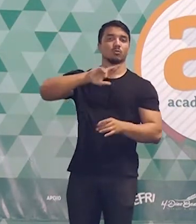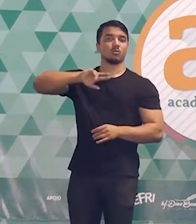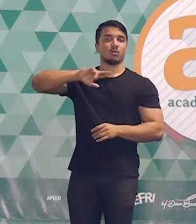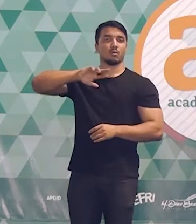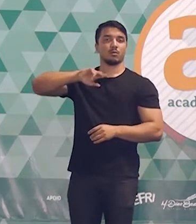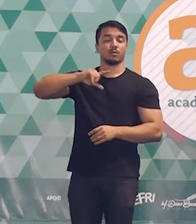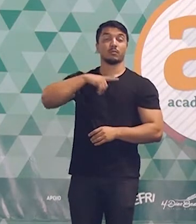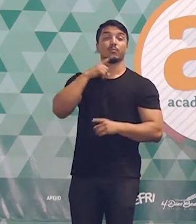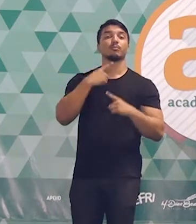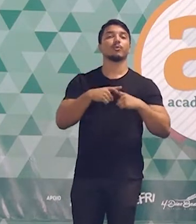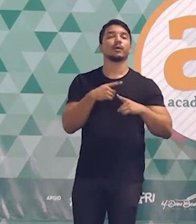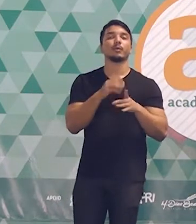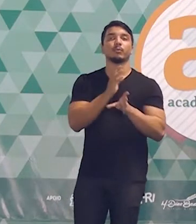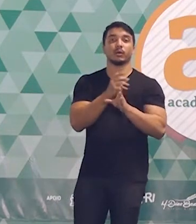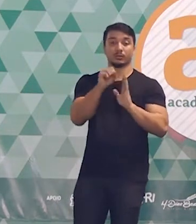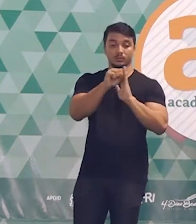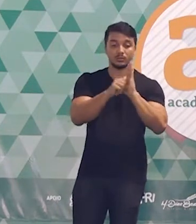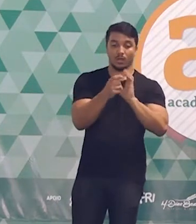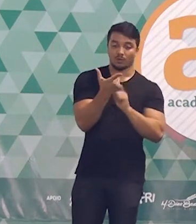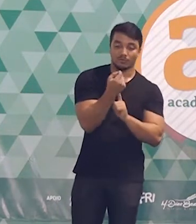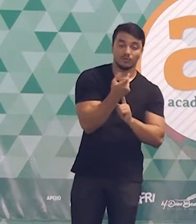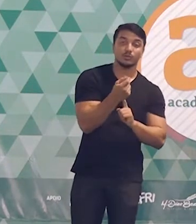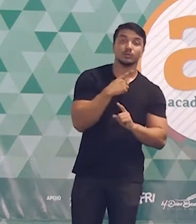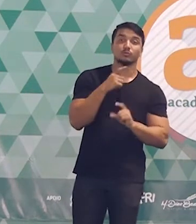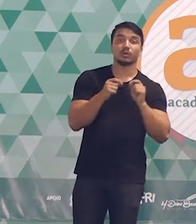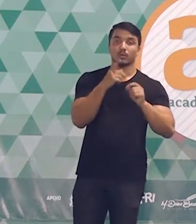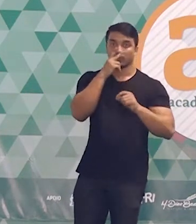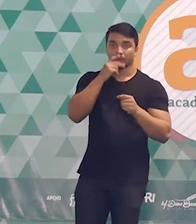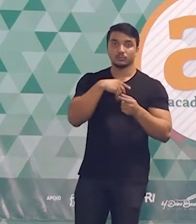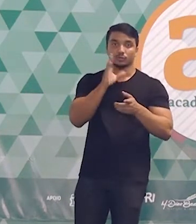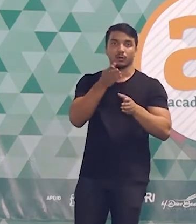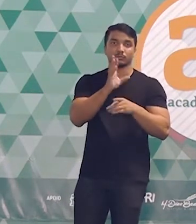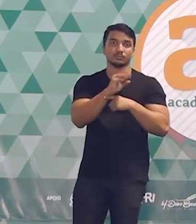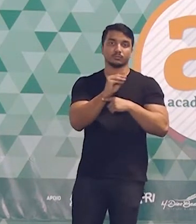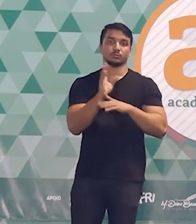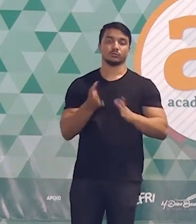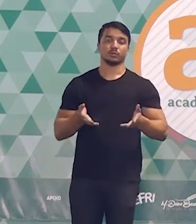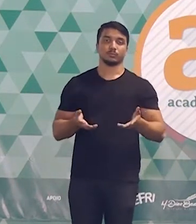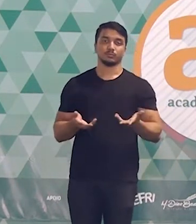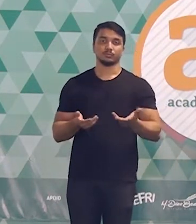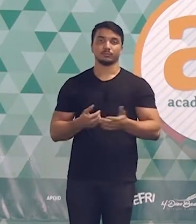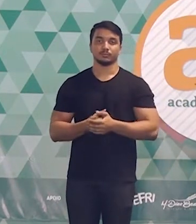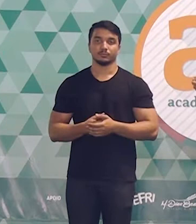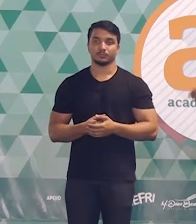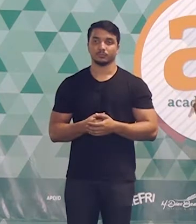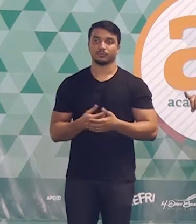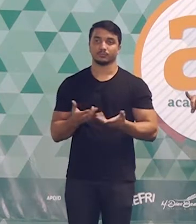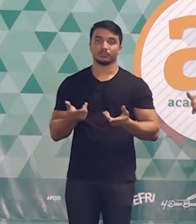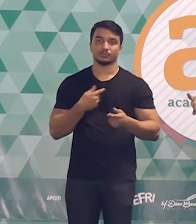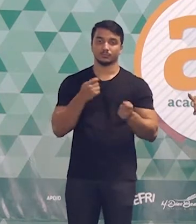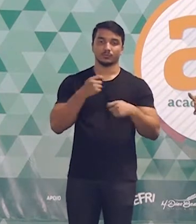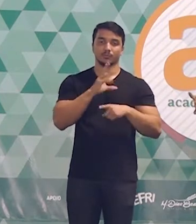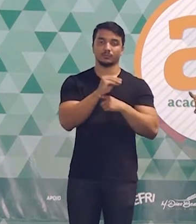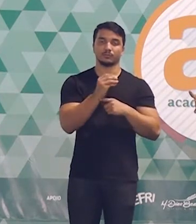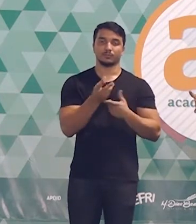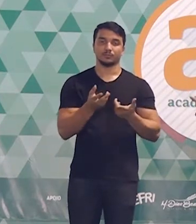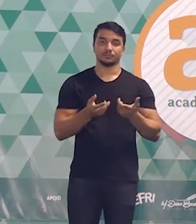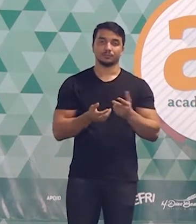mais. Até porque no início do século XX já temos uma máquina que faz isso. Que máquina é essa? A máquina